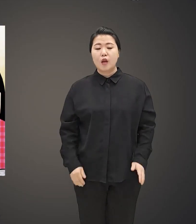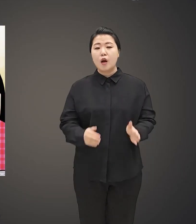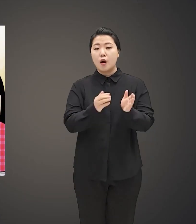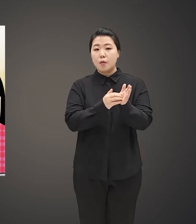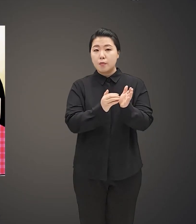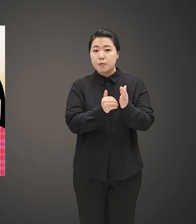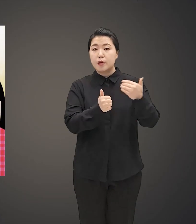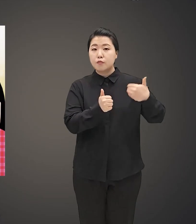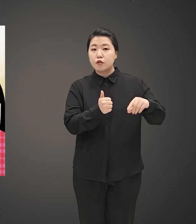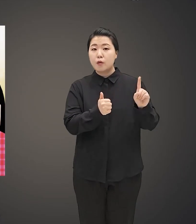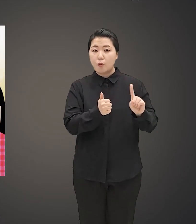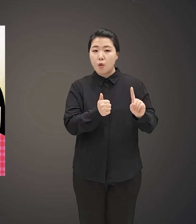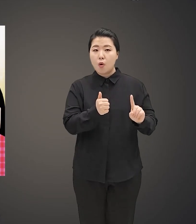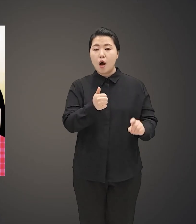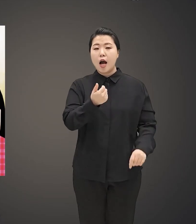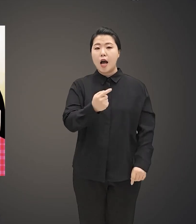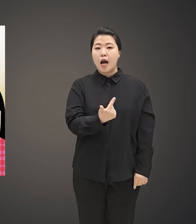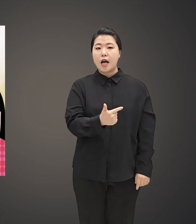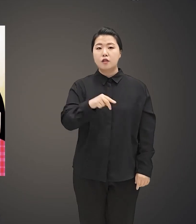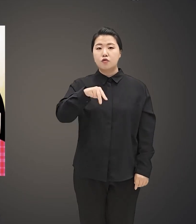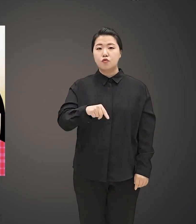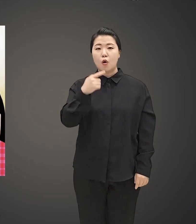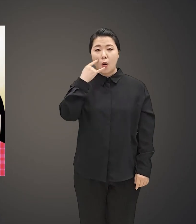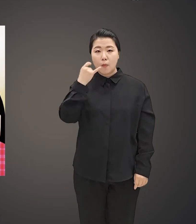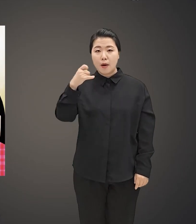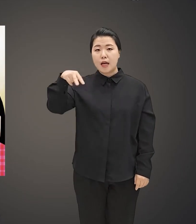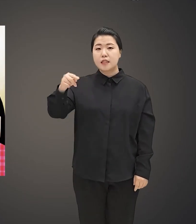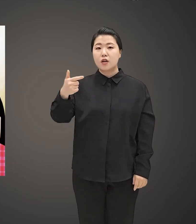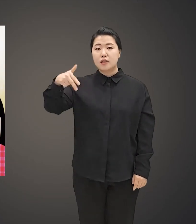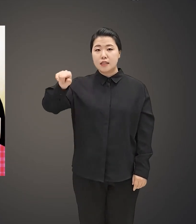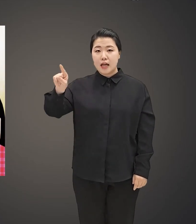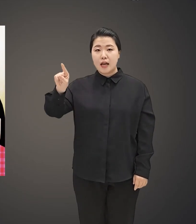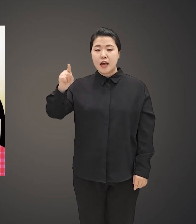한수의 엄마, 선자이모의 첫사랑인 KH를 찾는 일이다.